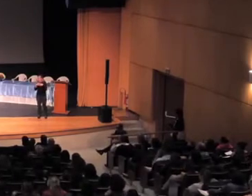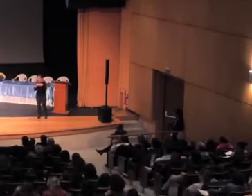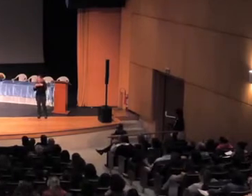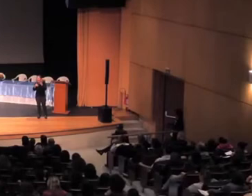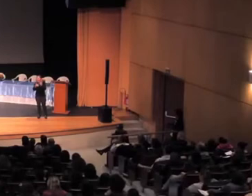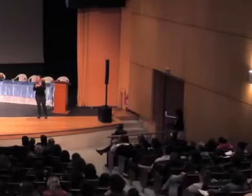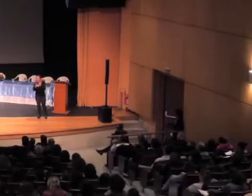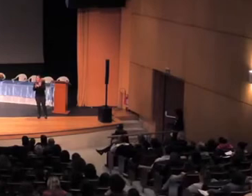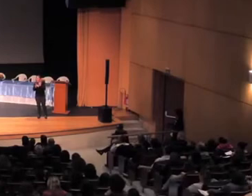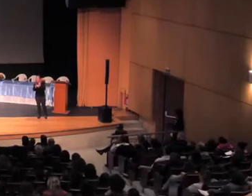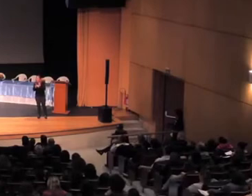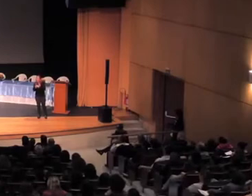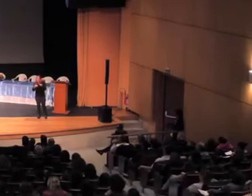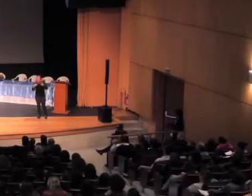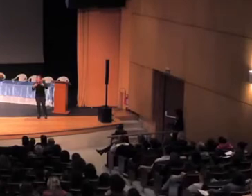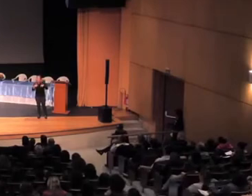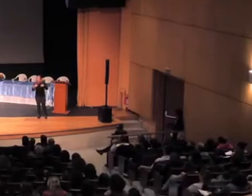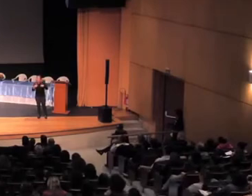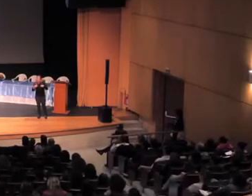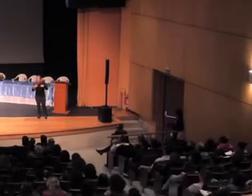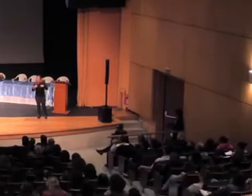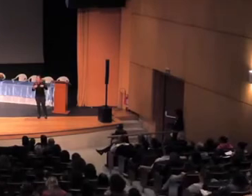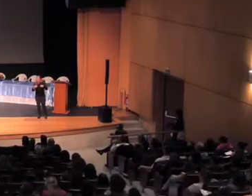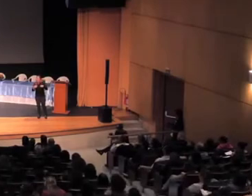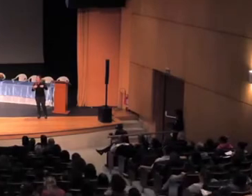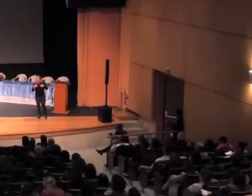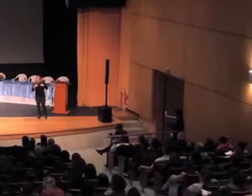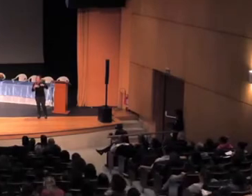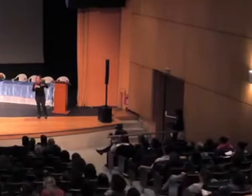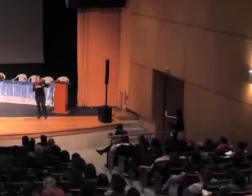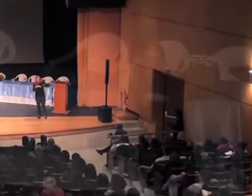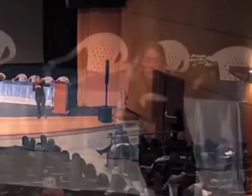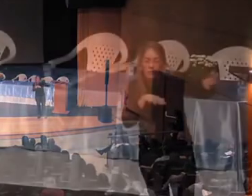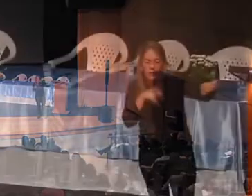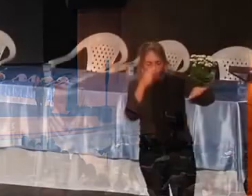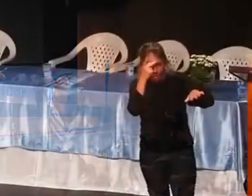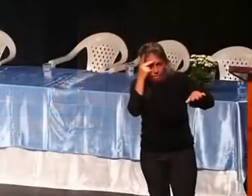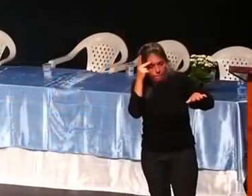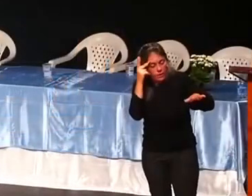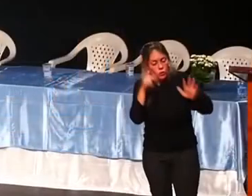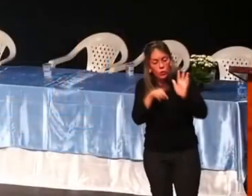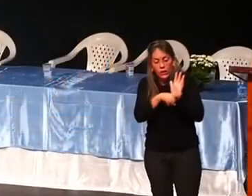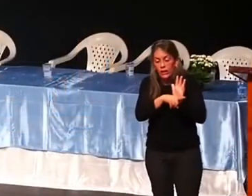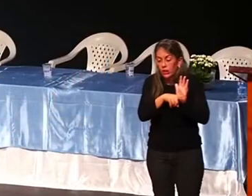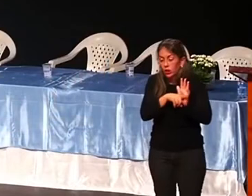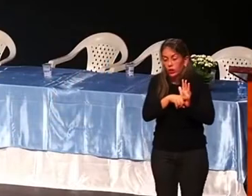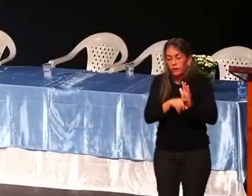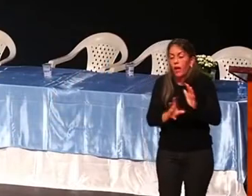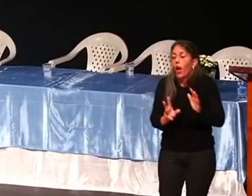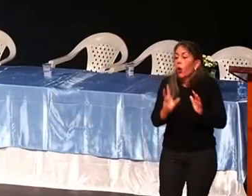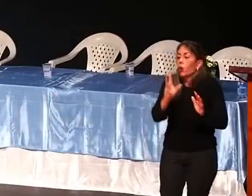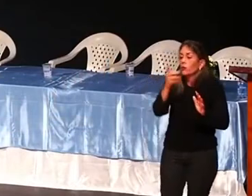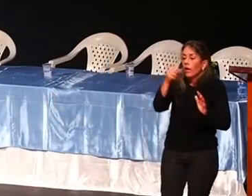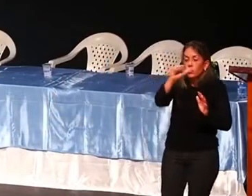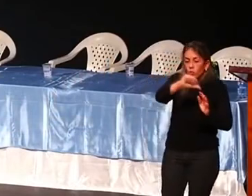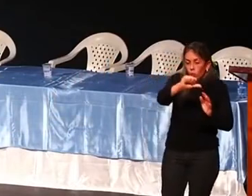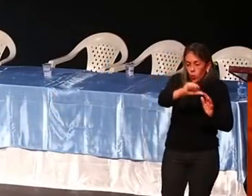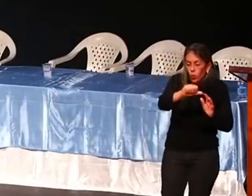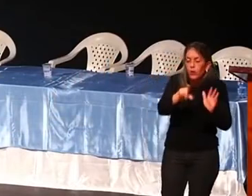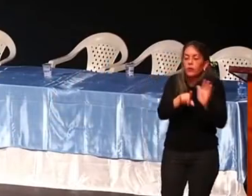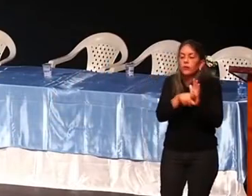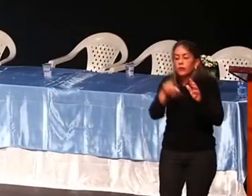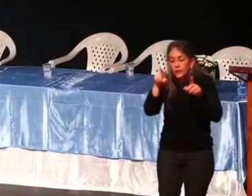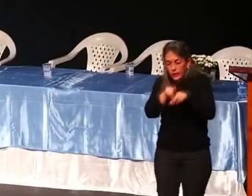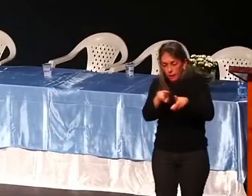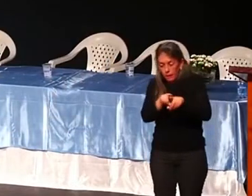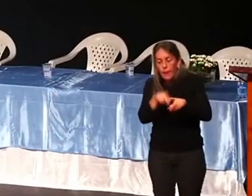então a gente tem que se afastar dos fatos e das pessoas negativas. Isso é inteligência emocional. E se a palavra